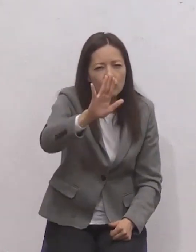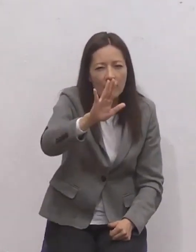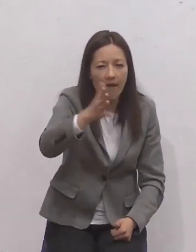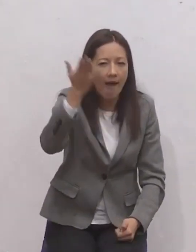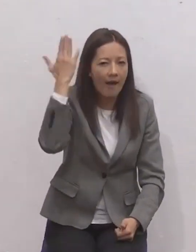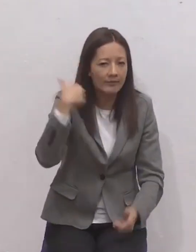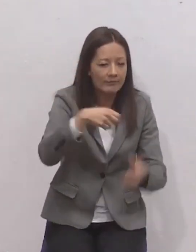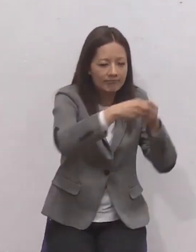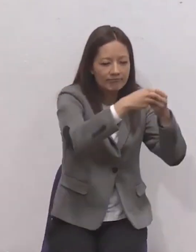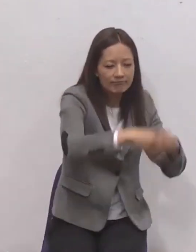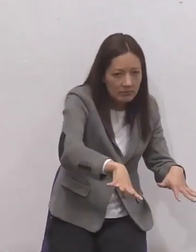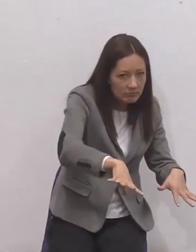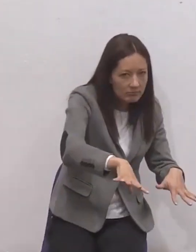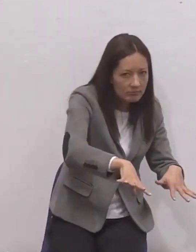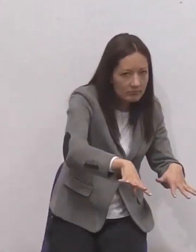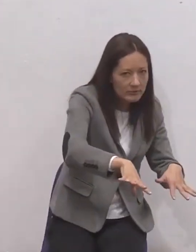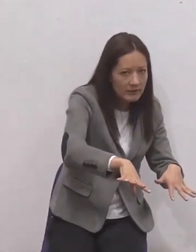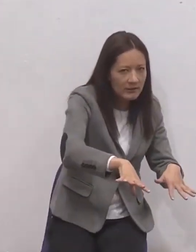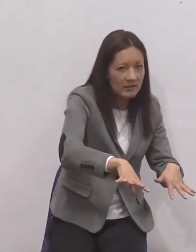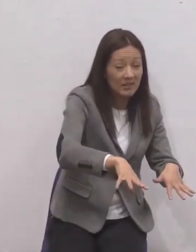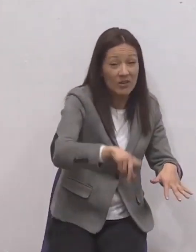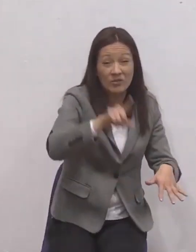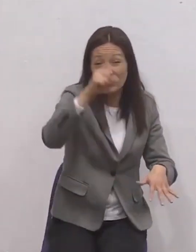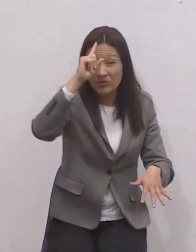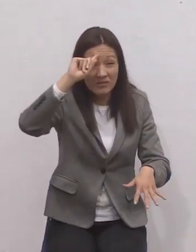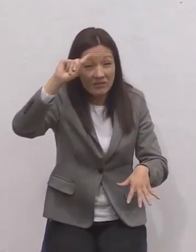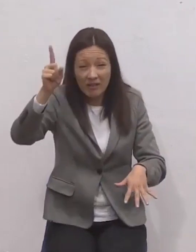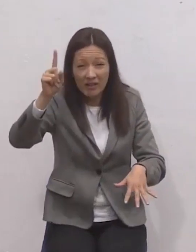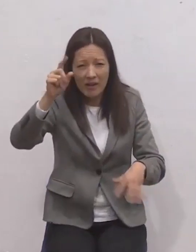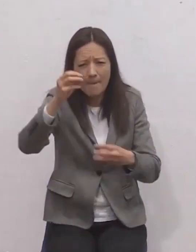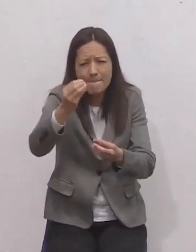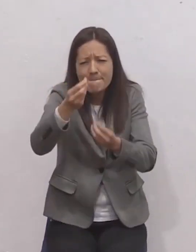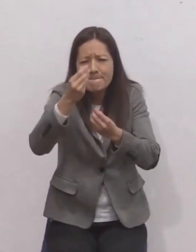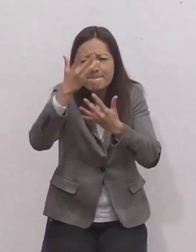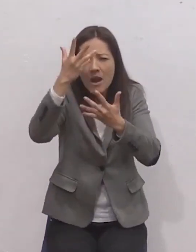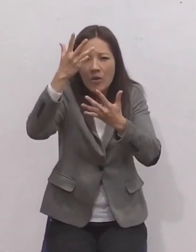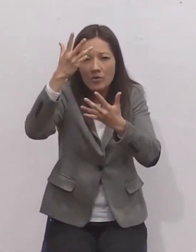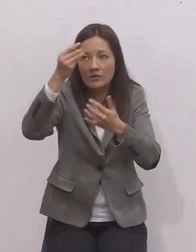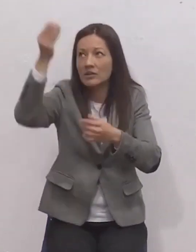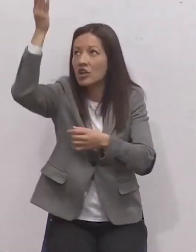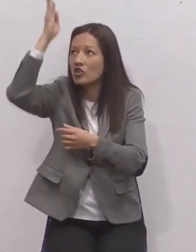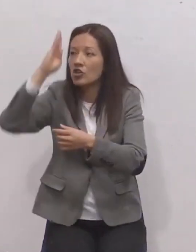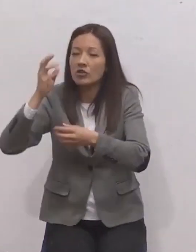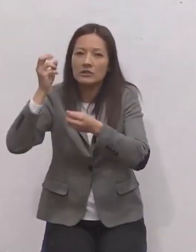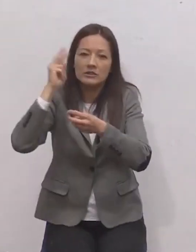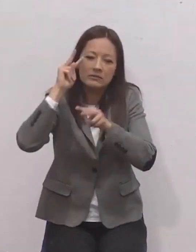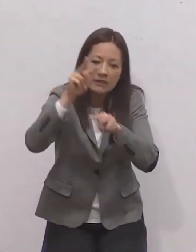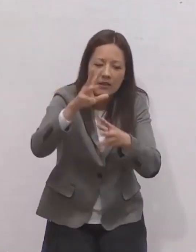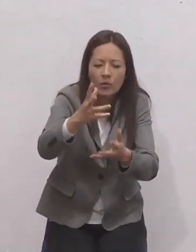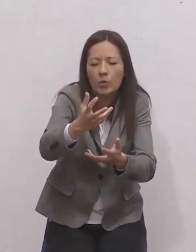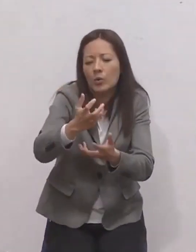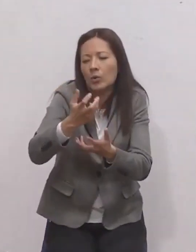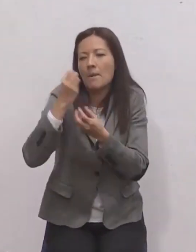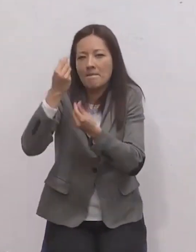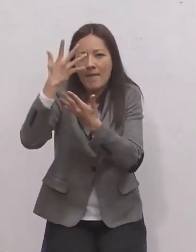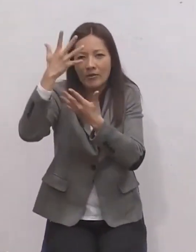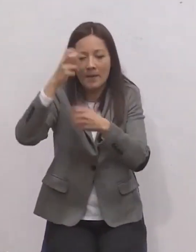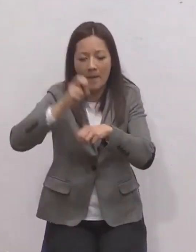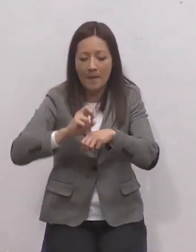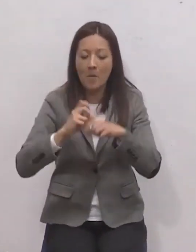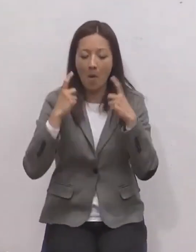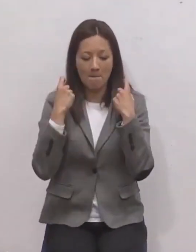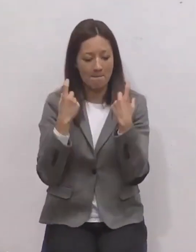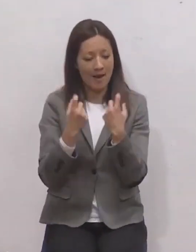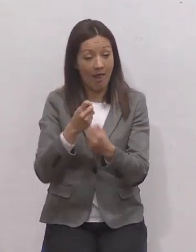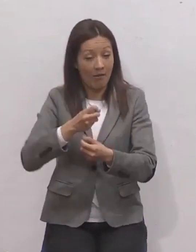perdido. Lo que usted no sabía era el valor que usted tiene para Dios. Usted es la perla de gran precio. Usted es la